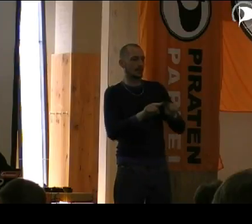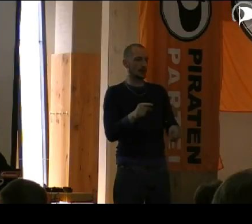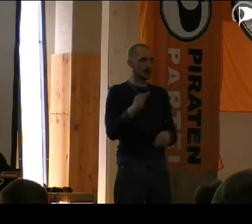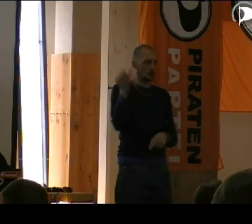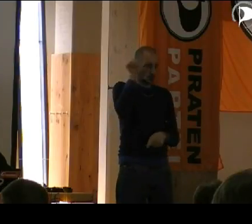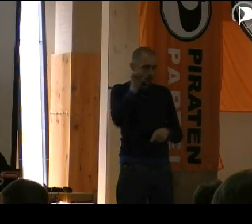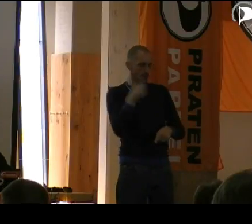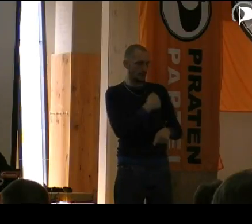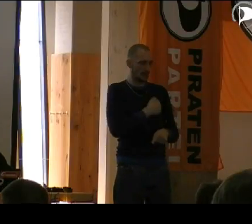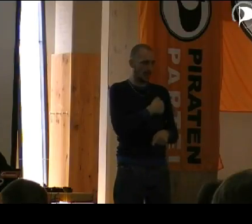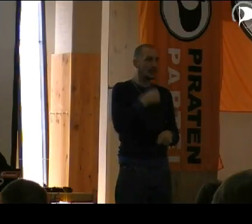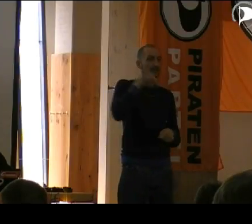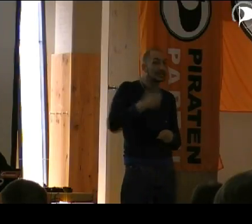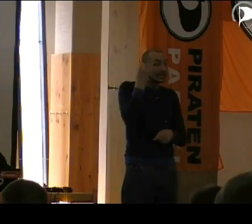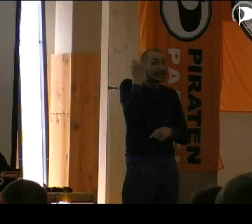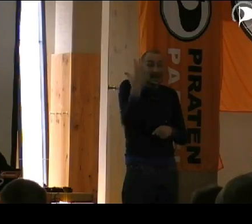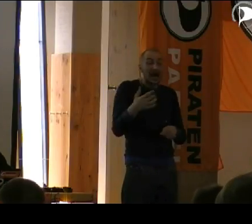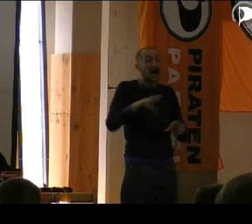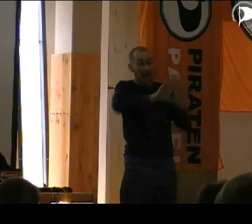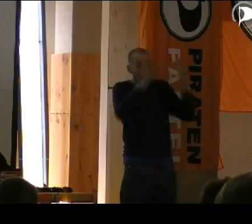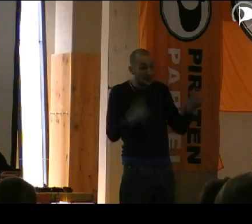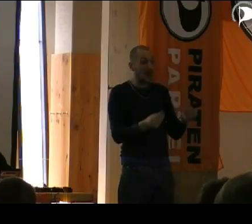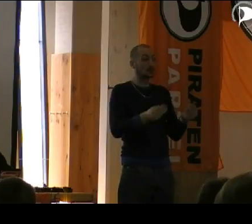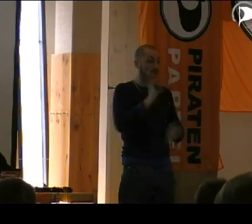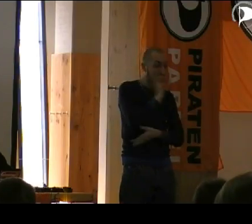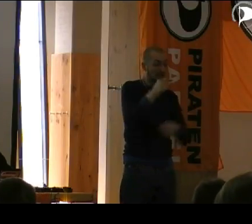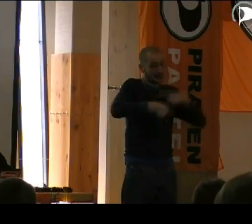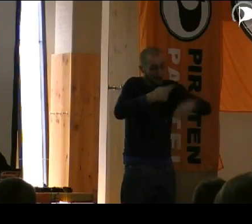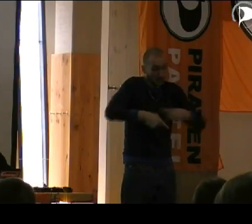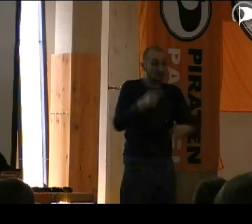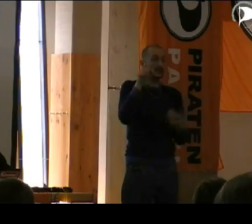werden damit es klar sich alle zum lachen ist erwünscht aber